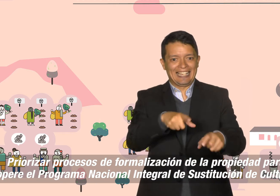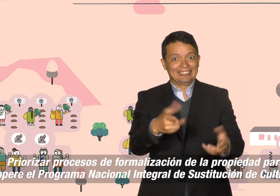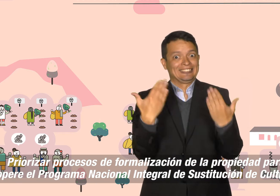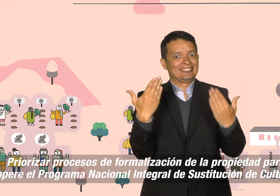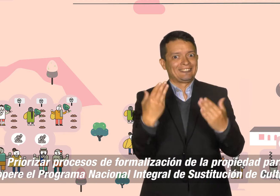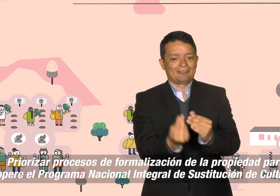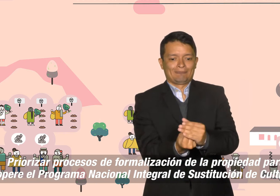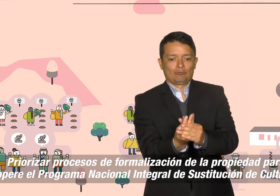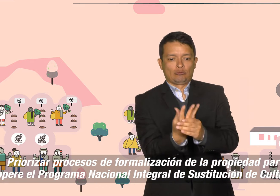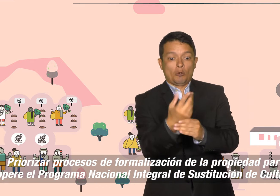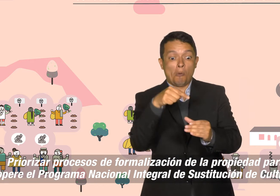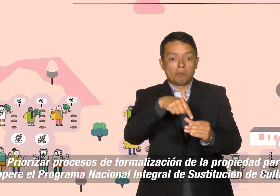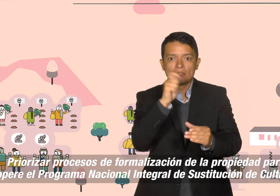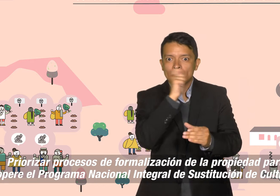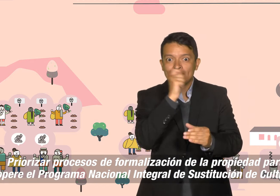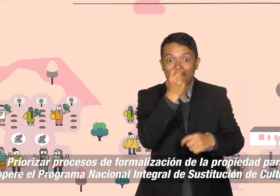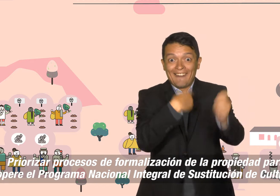Sustitución de Cultivos de Uso Ilícito